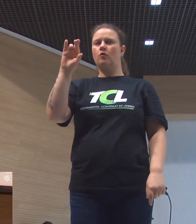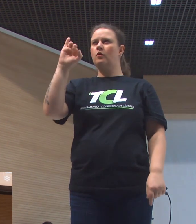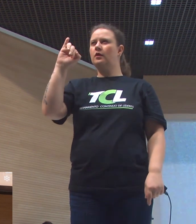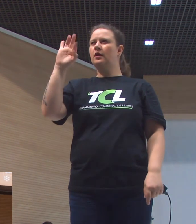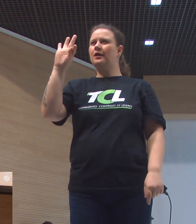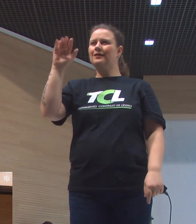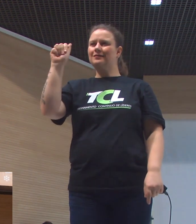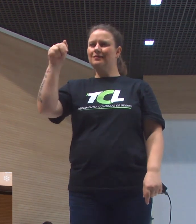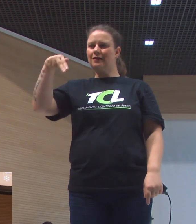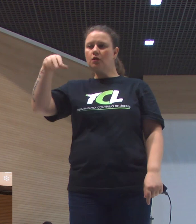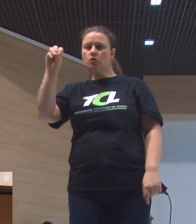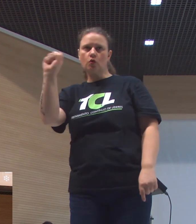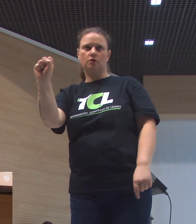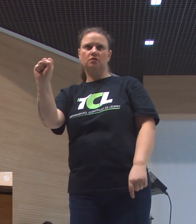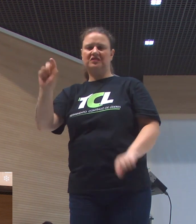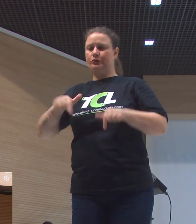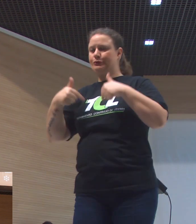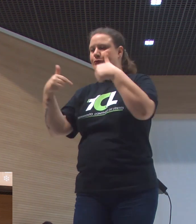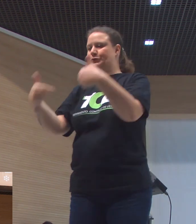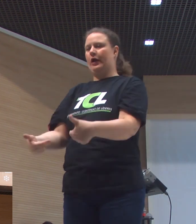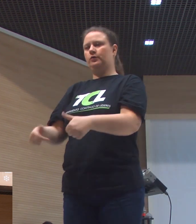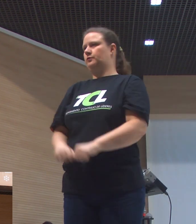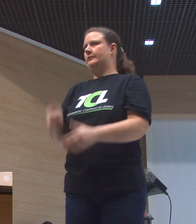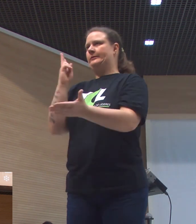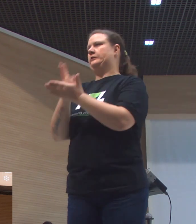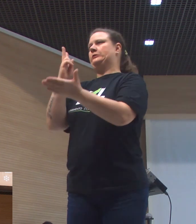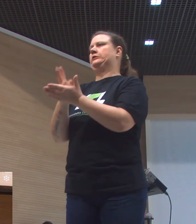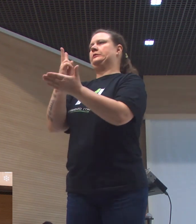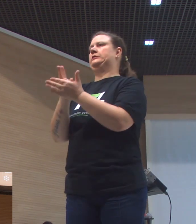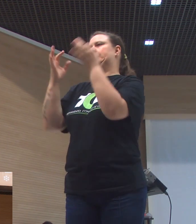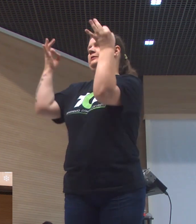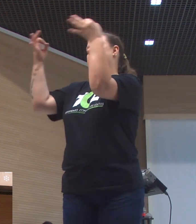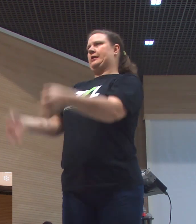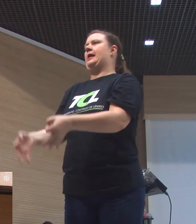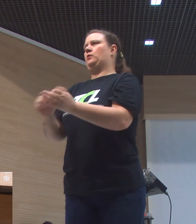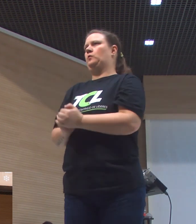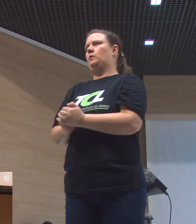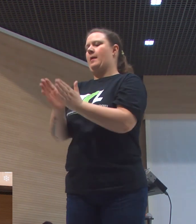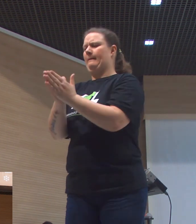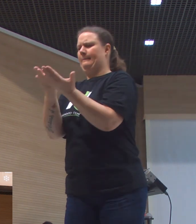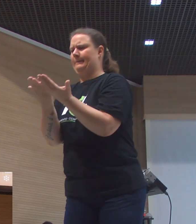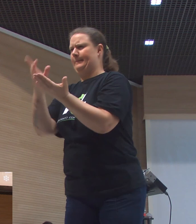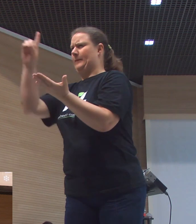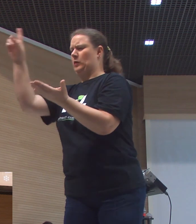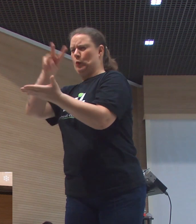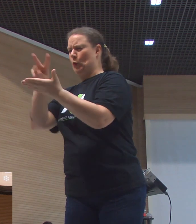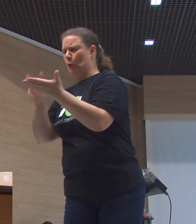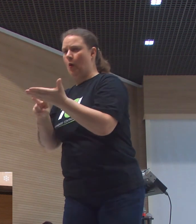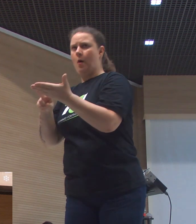chatos, muito certinho, essa coisa de Deus, de Bíblia, tinha que ser moral, tinha que